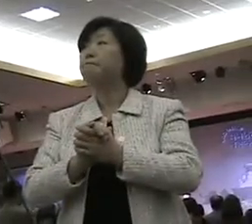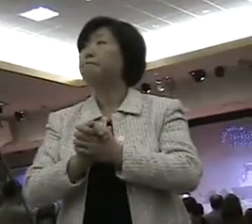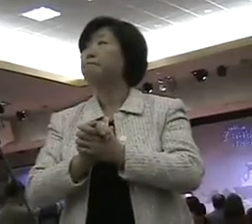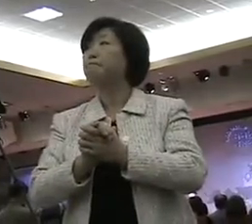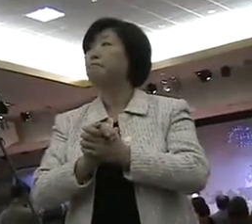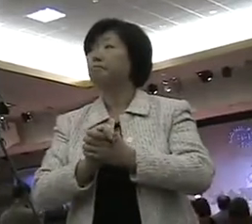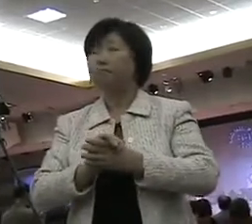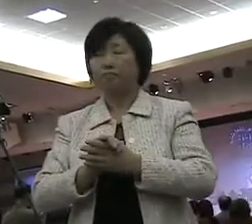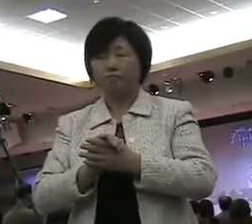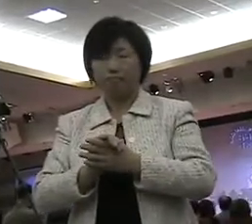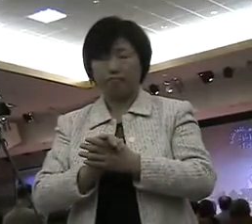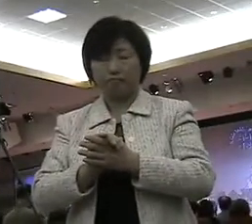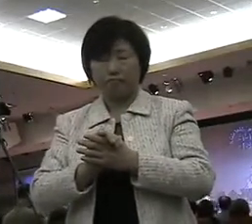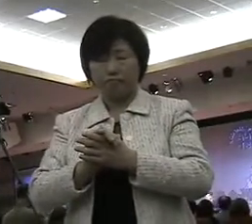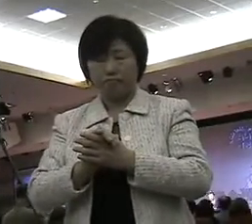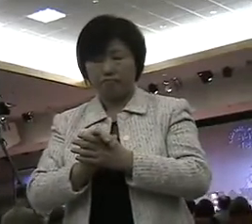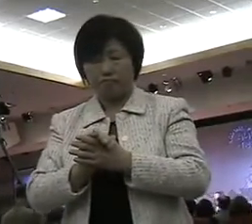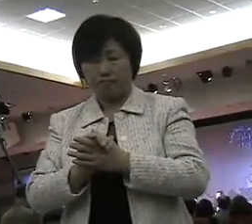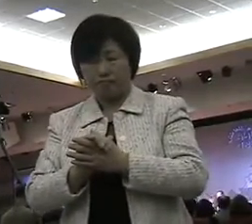목사님 나오셔서 축도해 주시겠습니다.